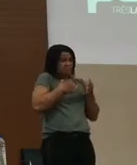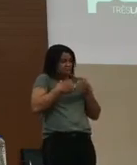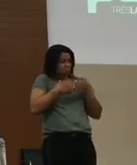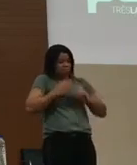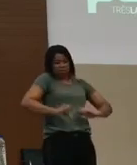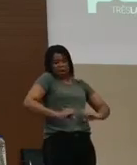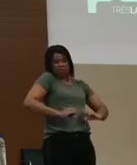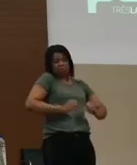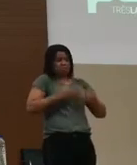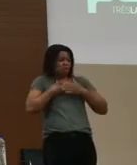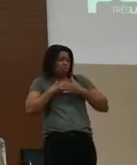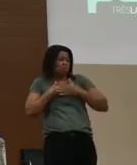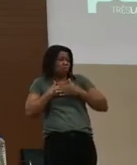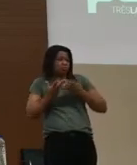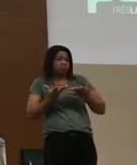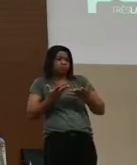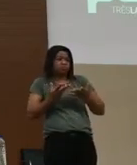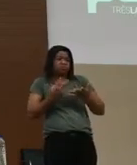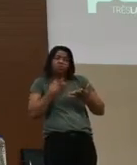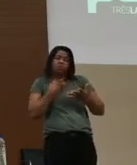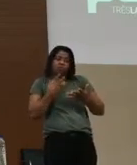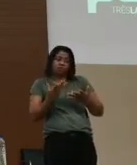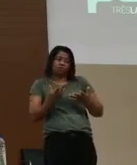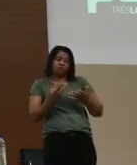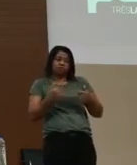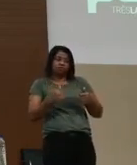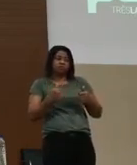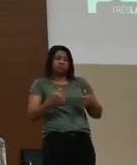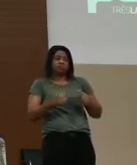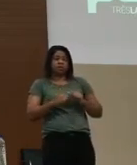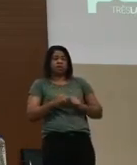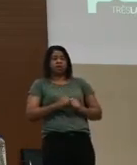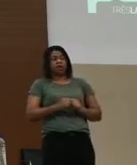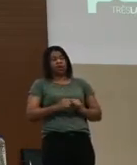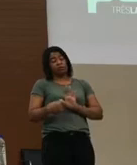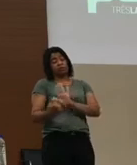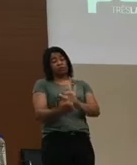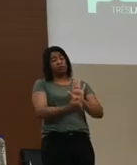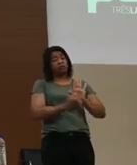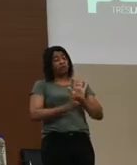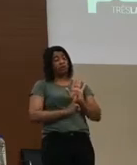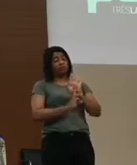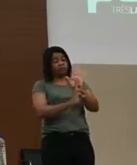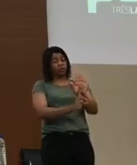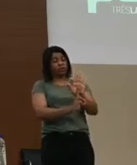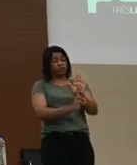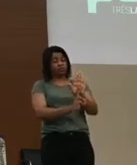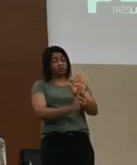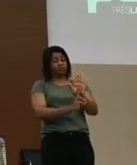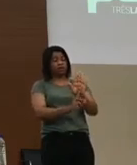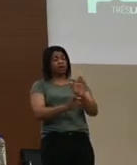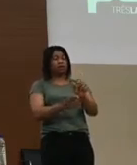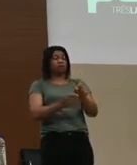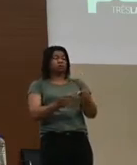a referência, não é a grande referência. Era para ser, mas deixou de ser.